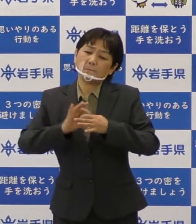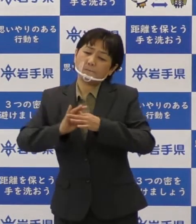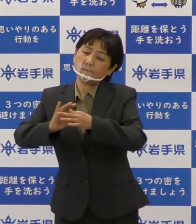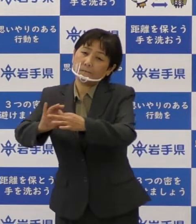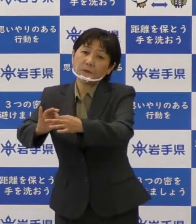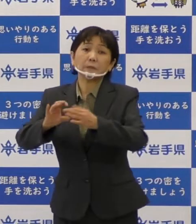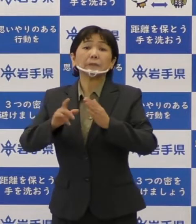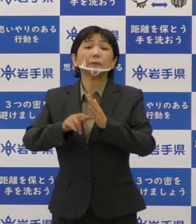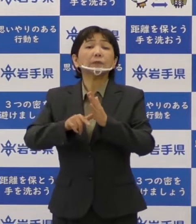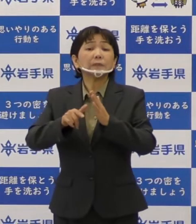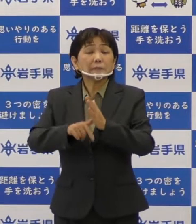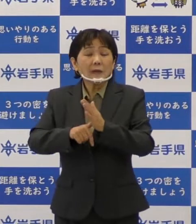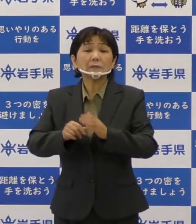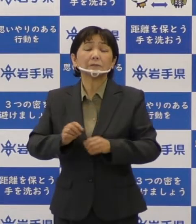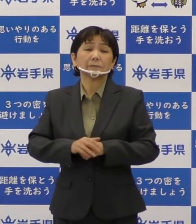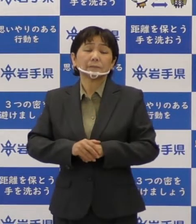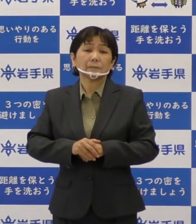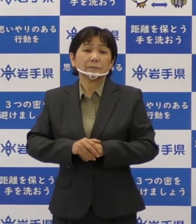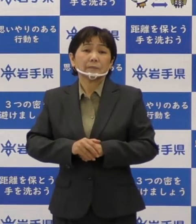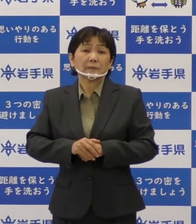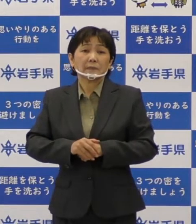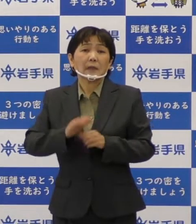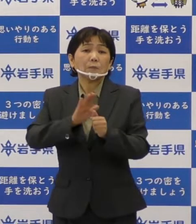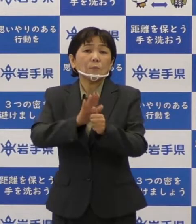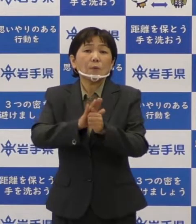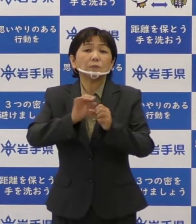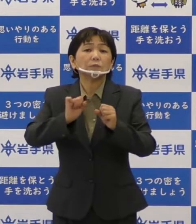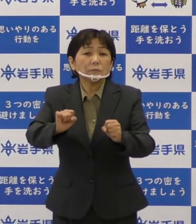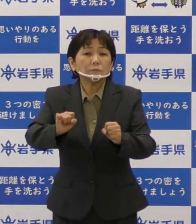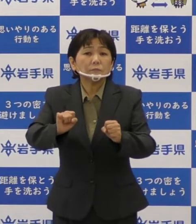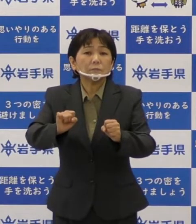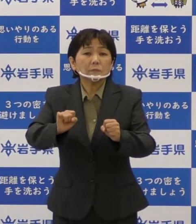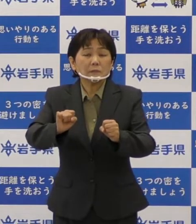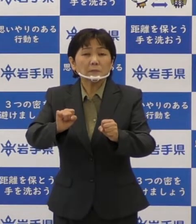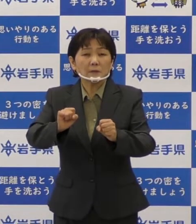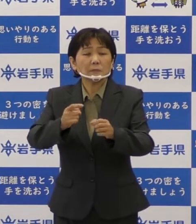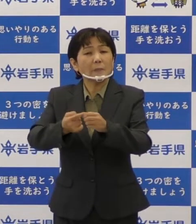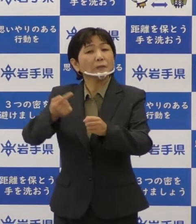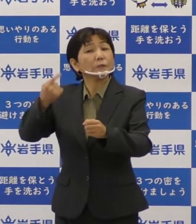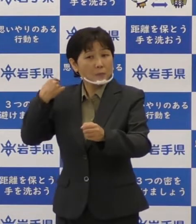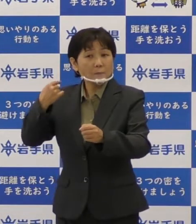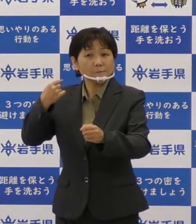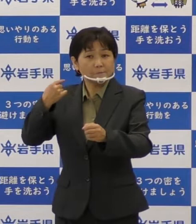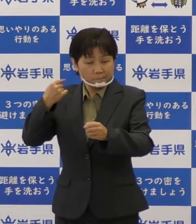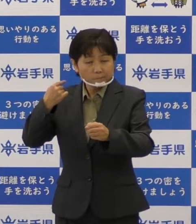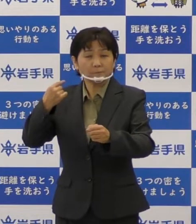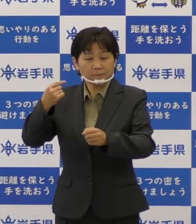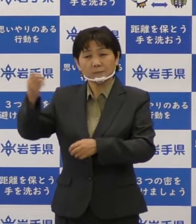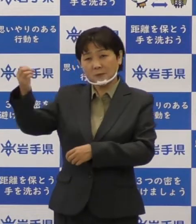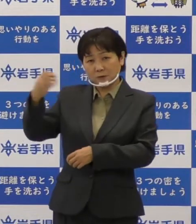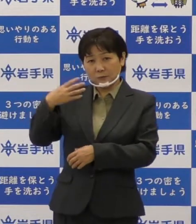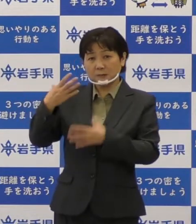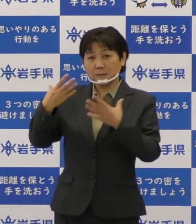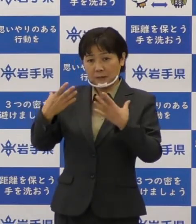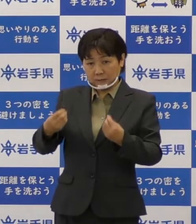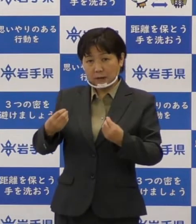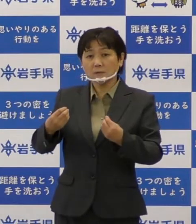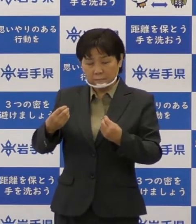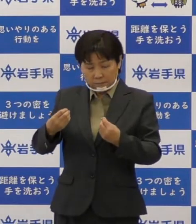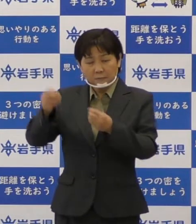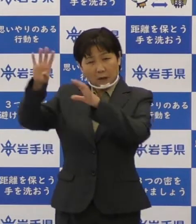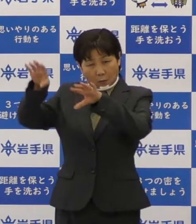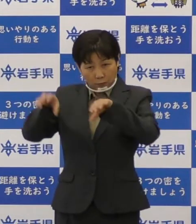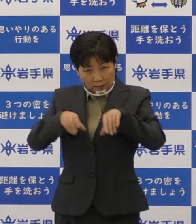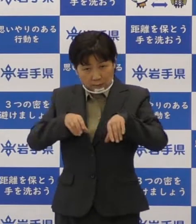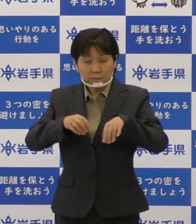の意見があったわけですけれども、まあ、そういったことをお願いしていただ